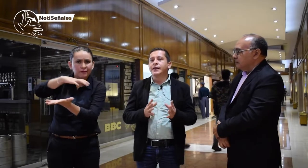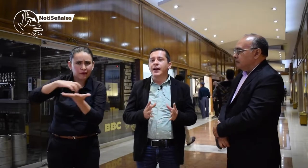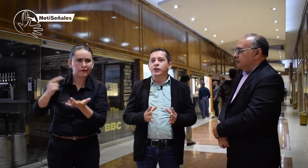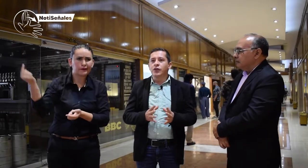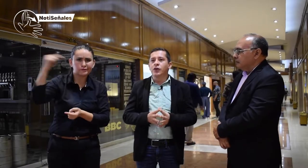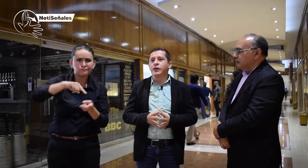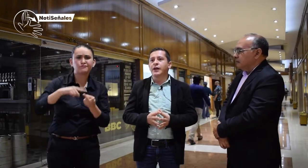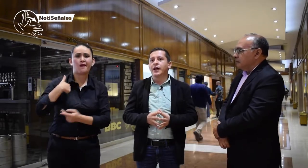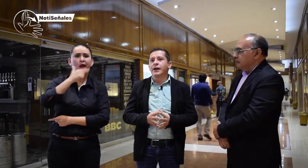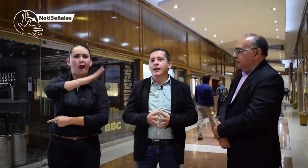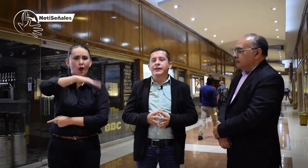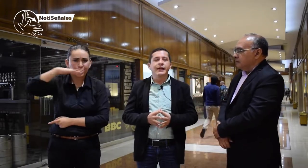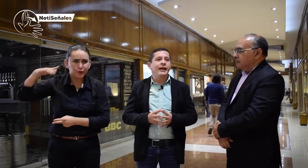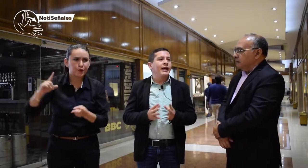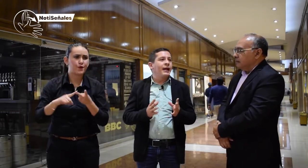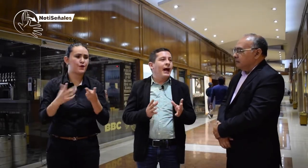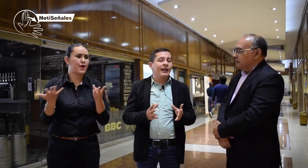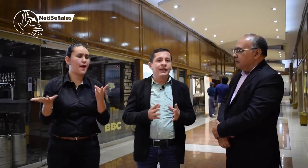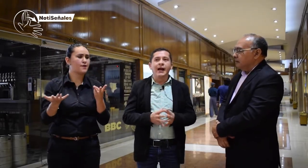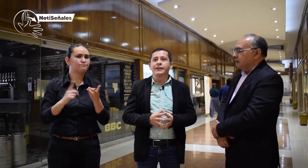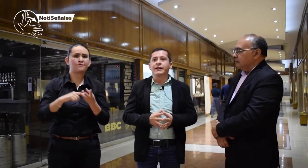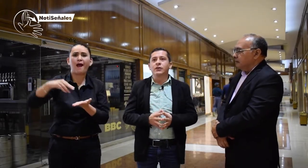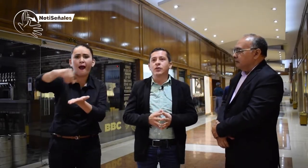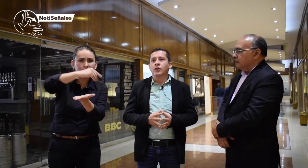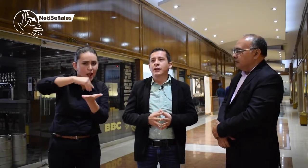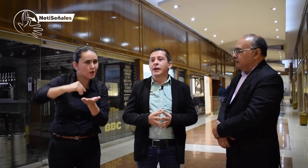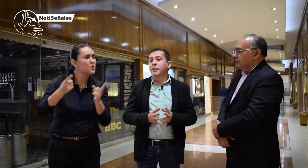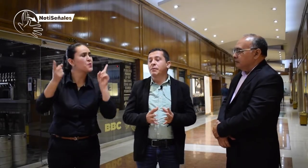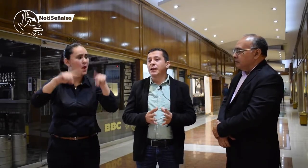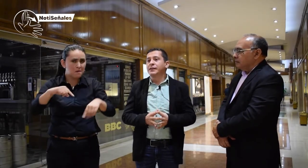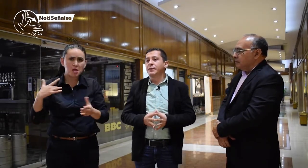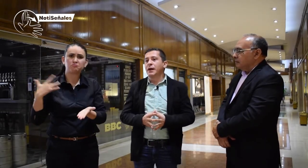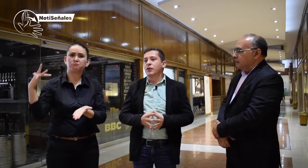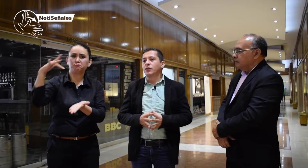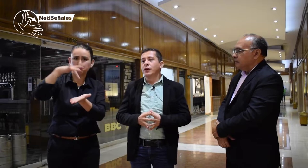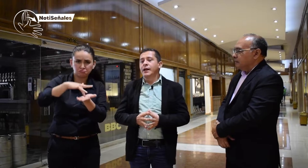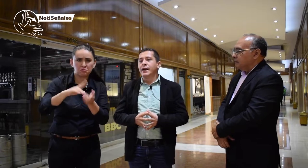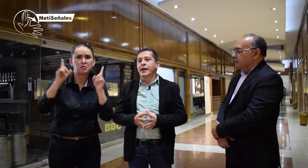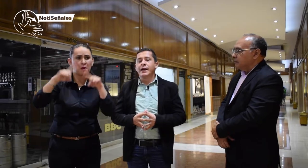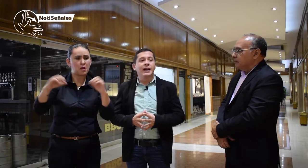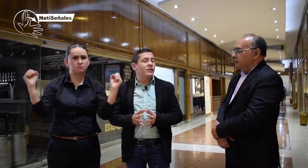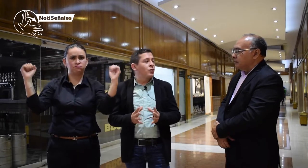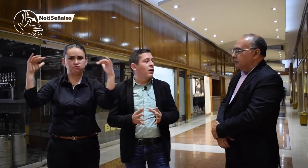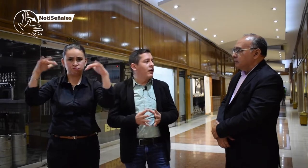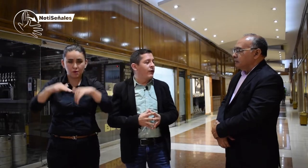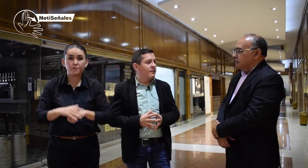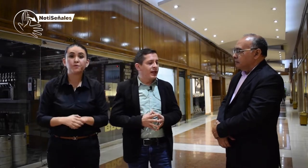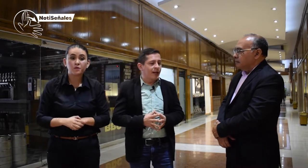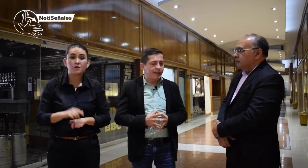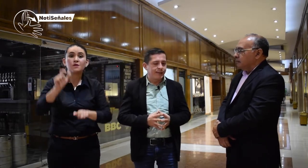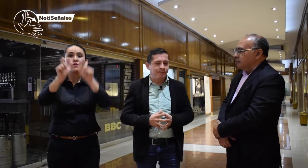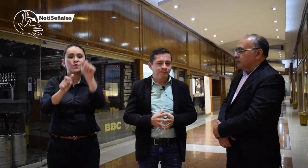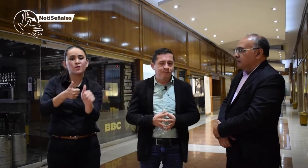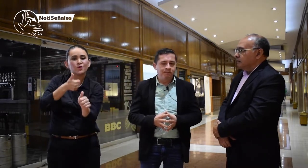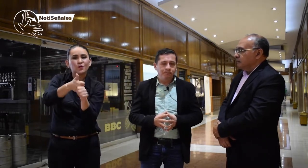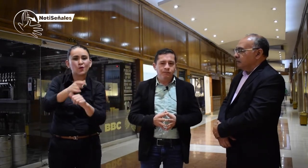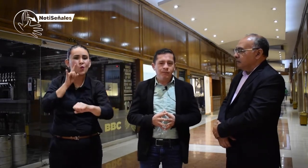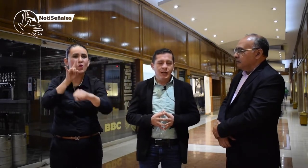Santanderes, de Antioquia, de Atlántico. También participaron las cuidadoras